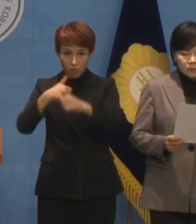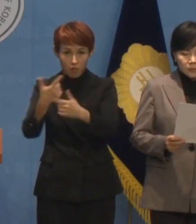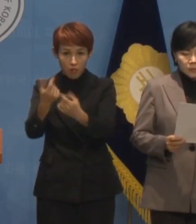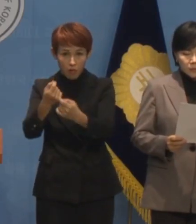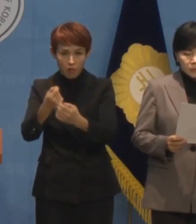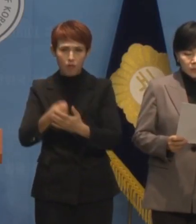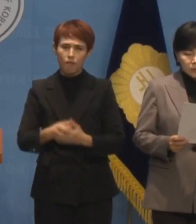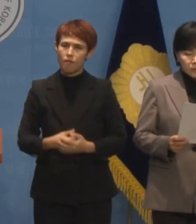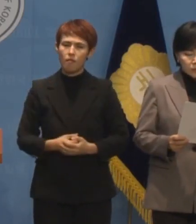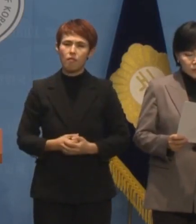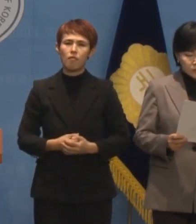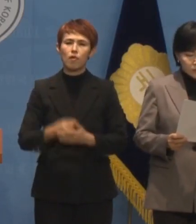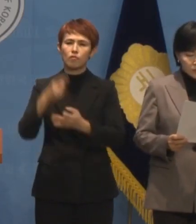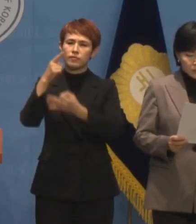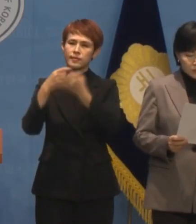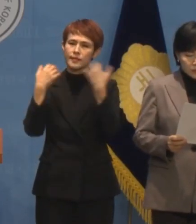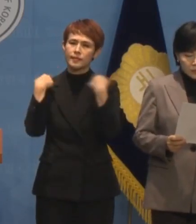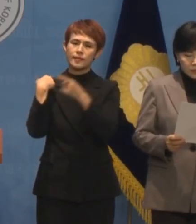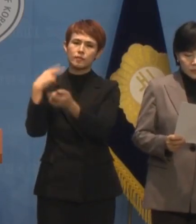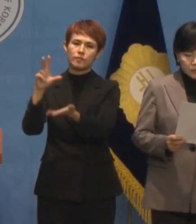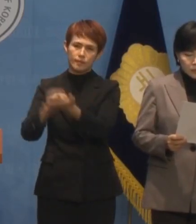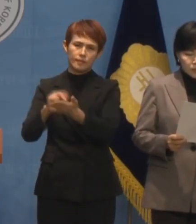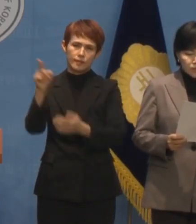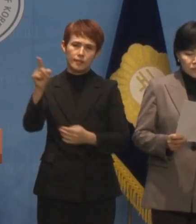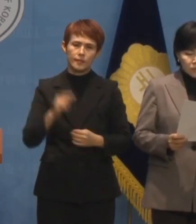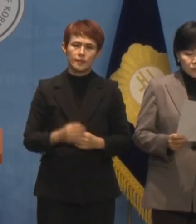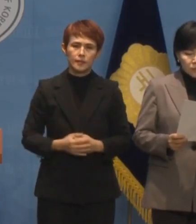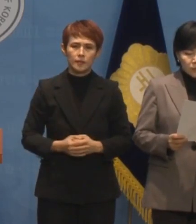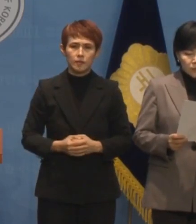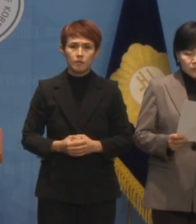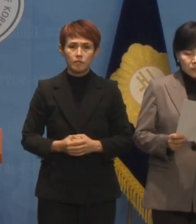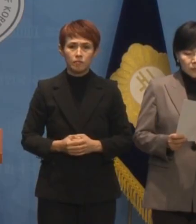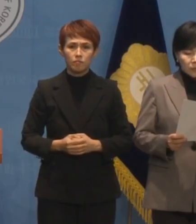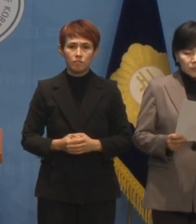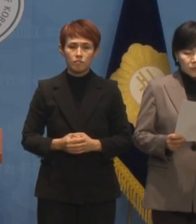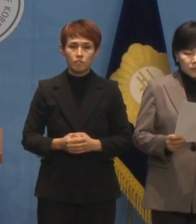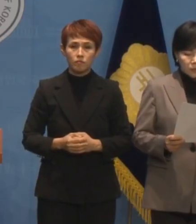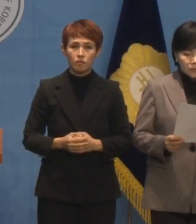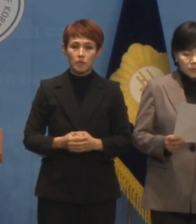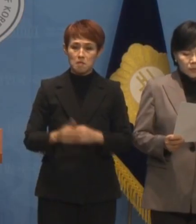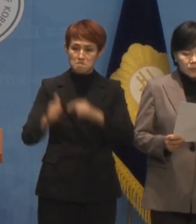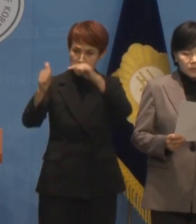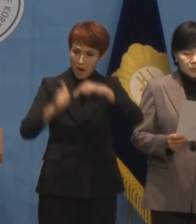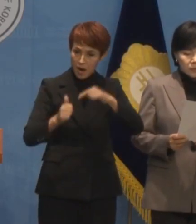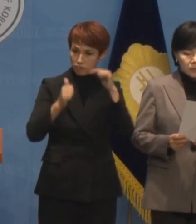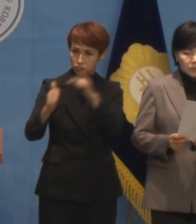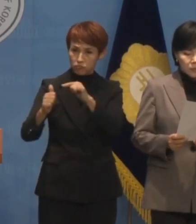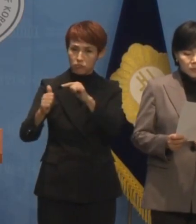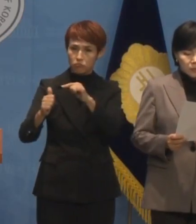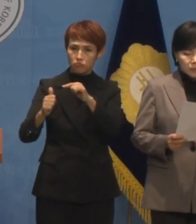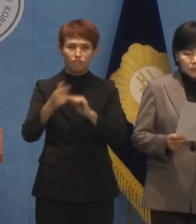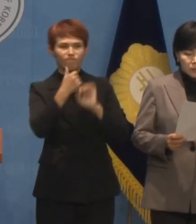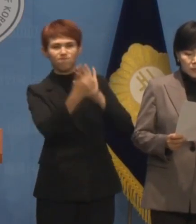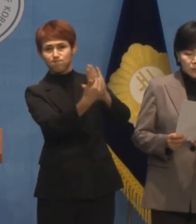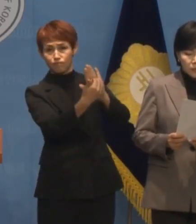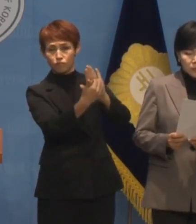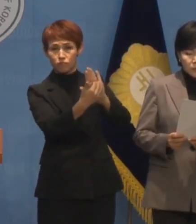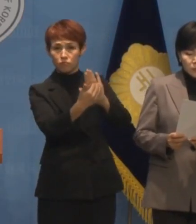윤석열 정부다운 비겁한 형태가 아닐 수 없습니다. 수령만 회피한다고 법적 책임을 피할 수